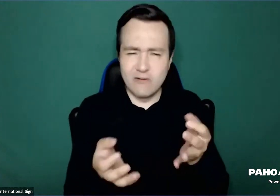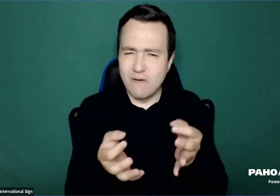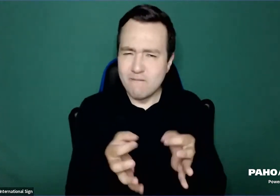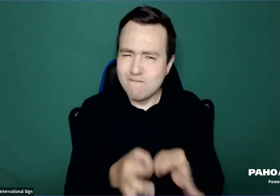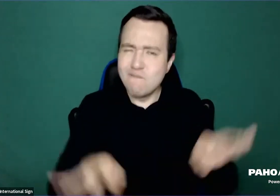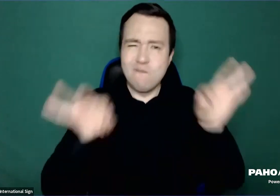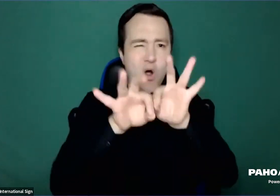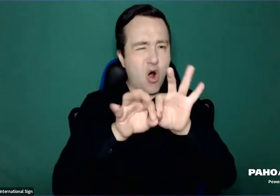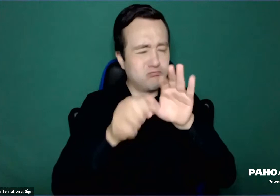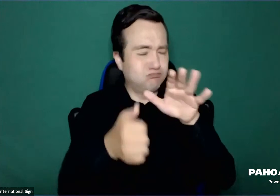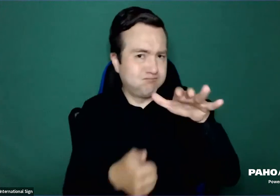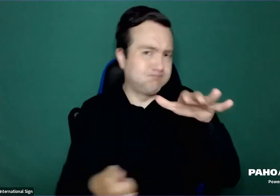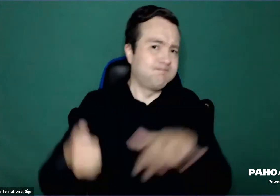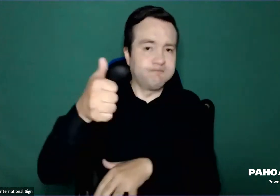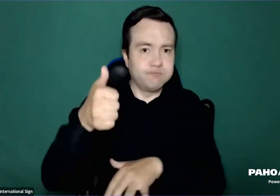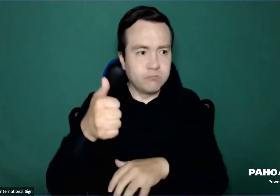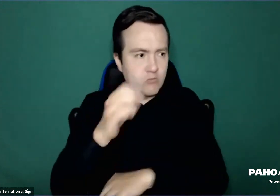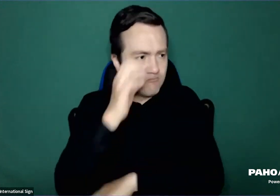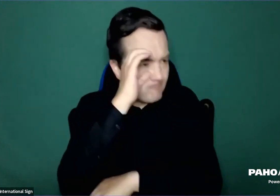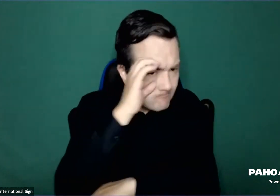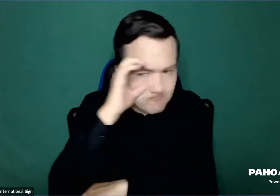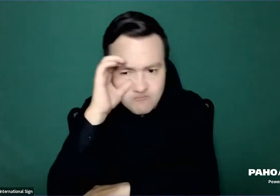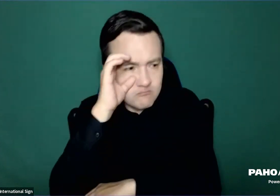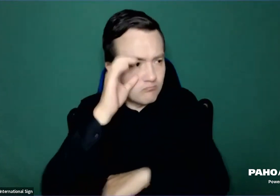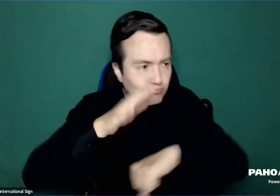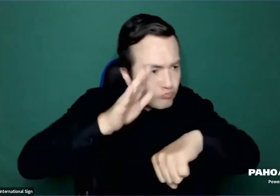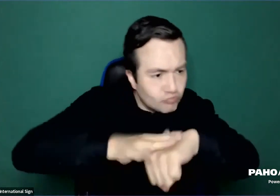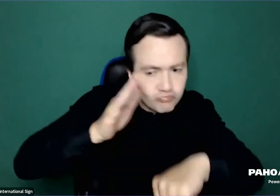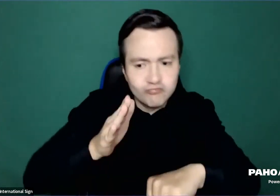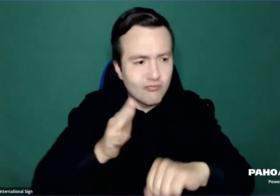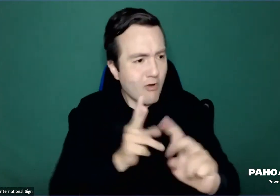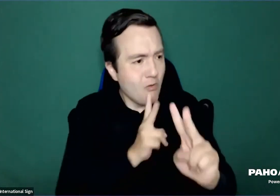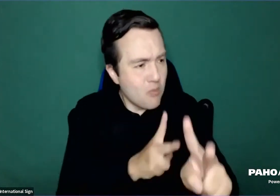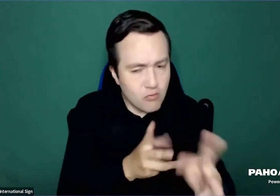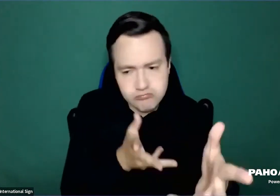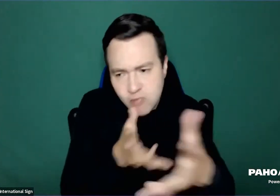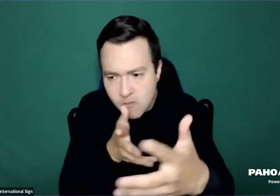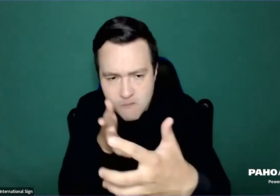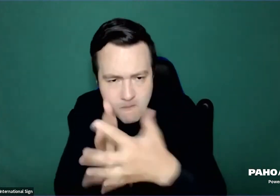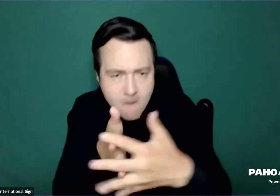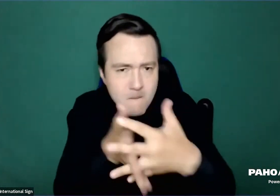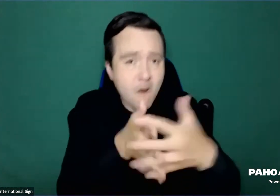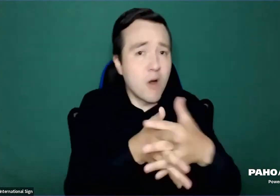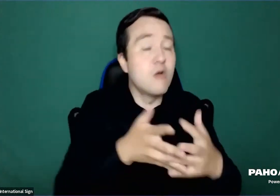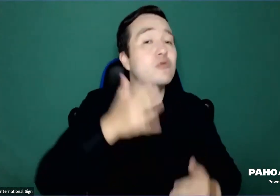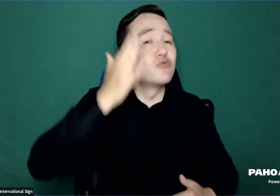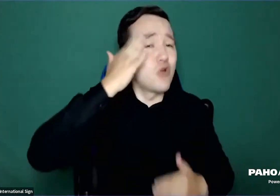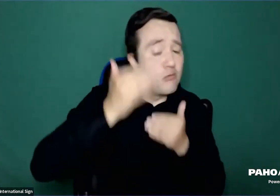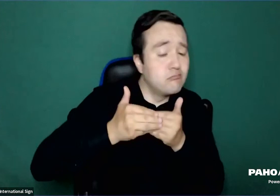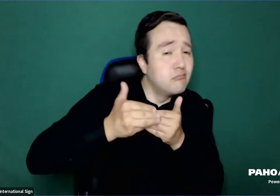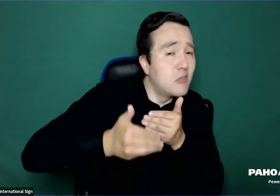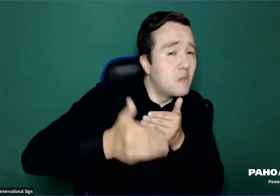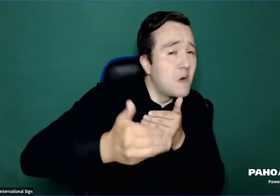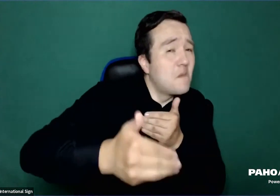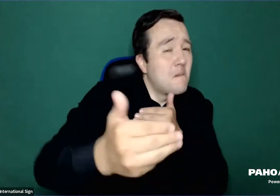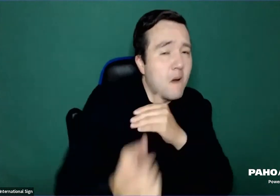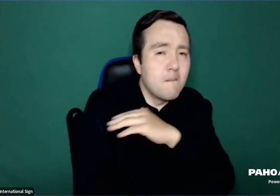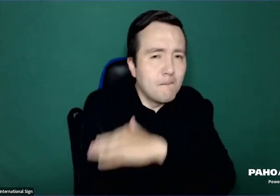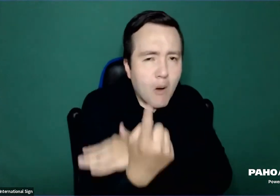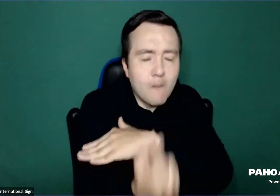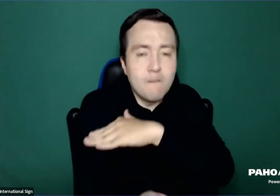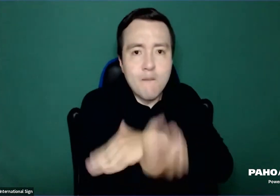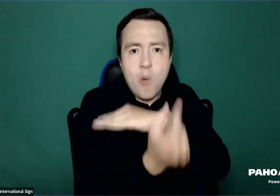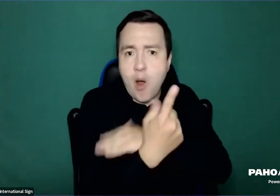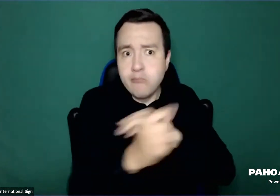preparação, alerta e resposta às emergências sanitárias que vamos afrontar no futuro.